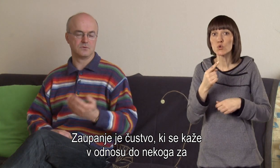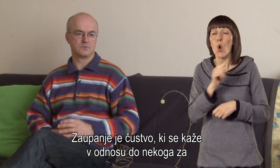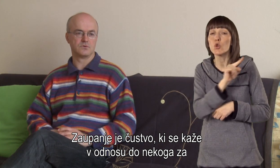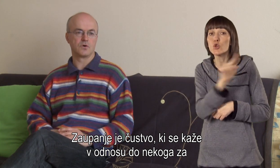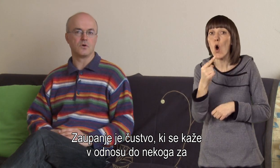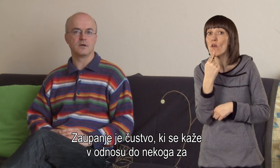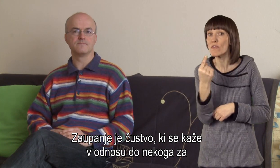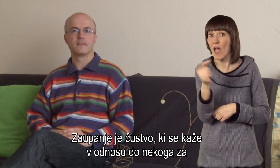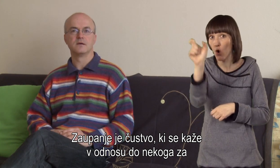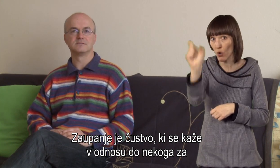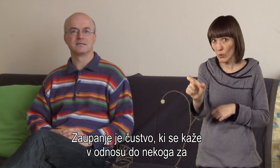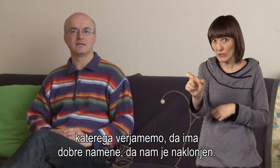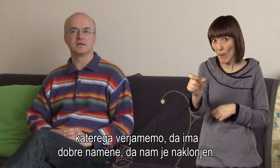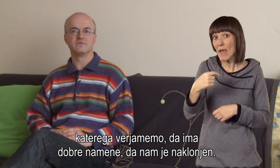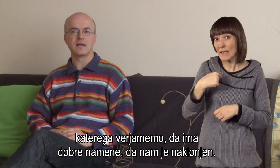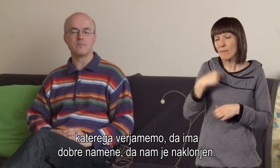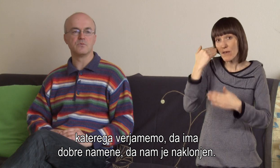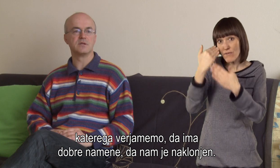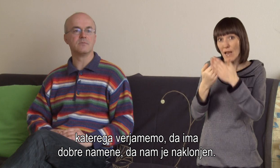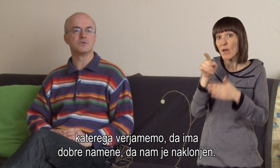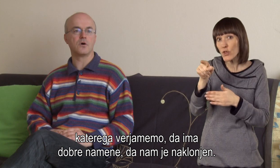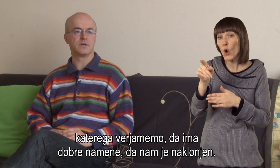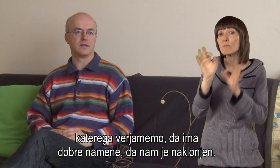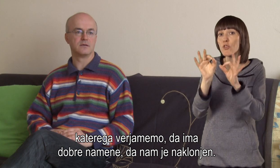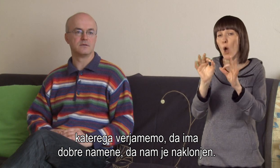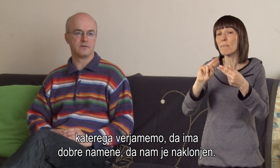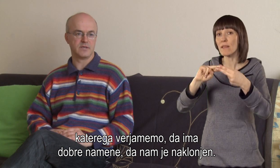do nekoga, za katerega verjamemo, da ima dobre namene